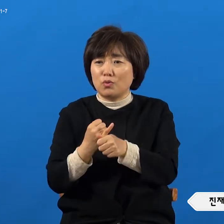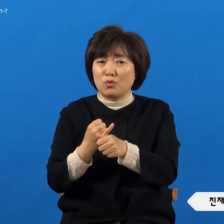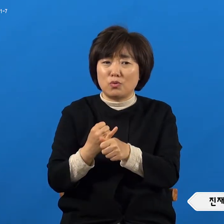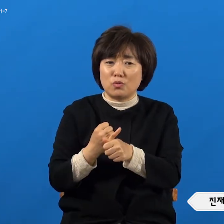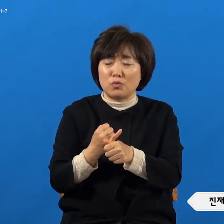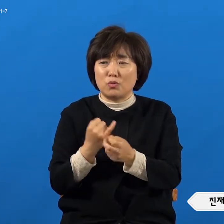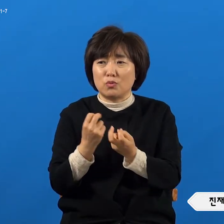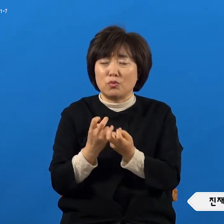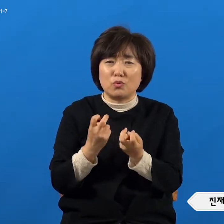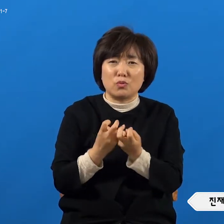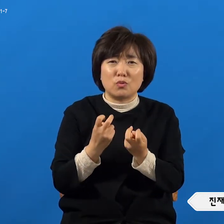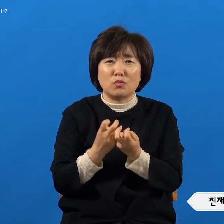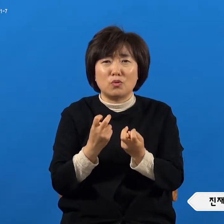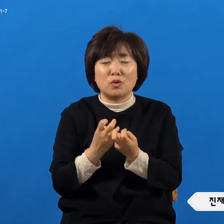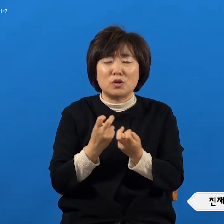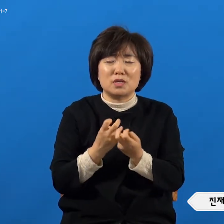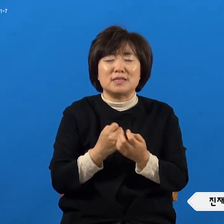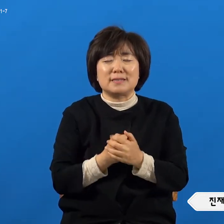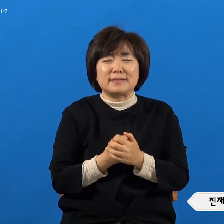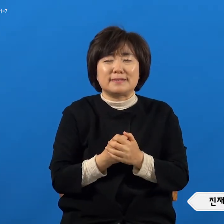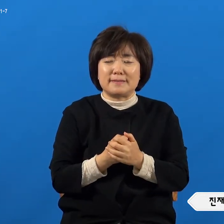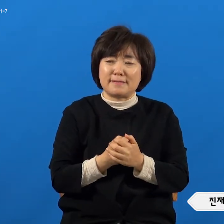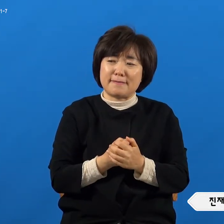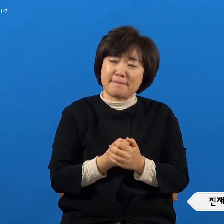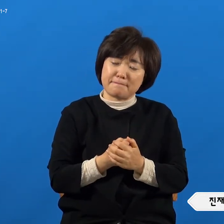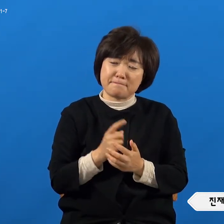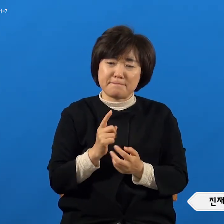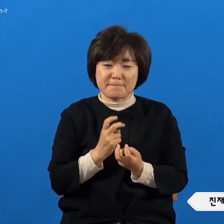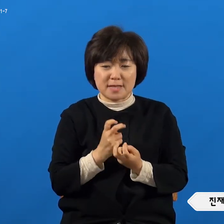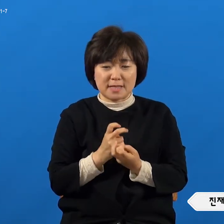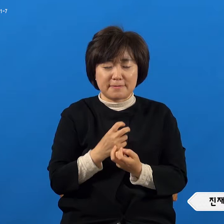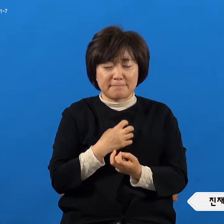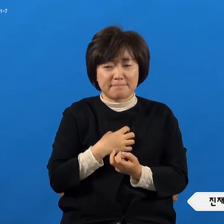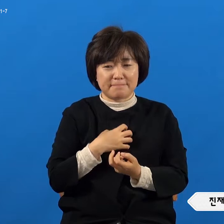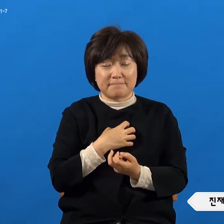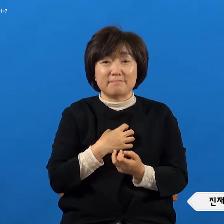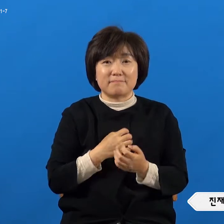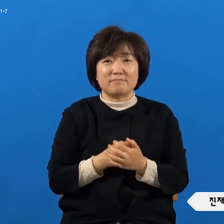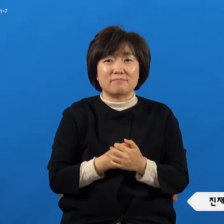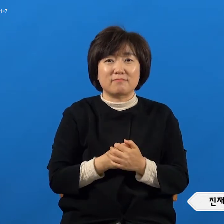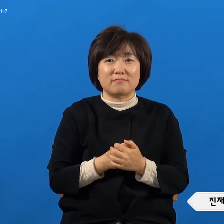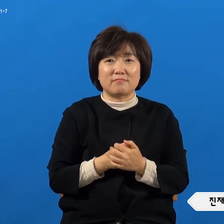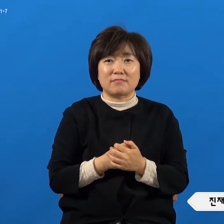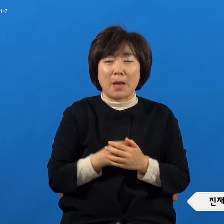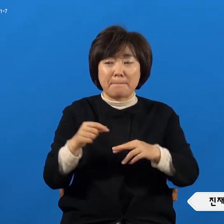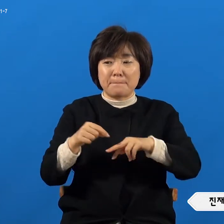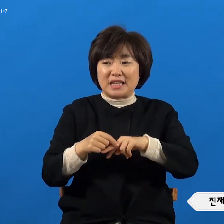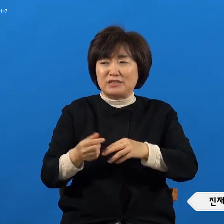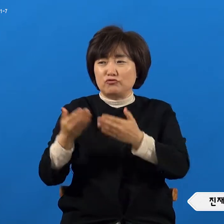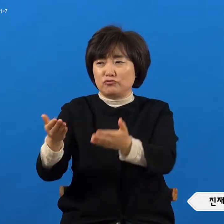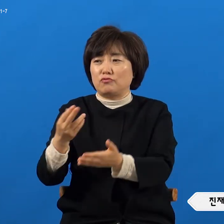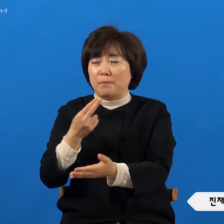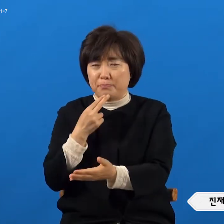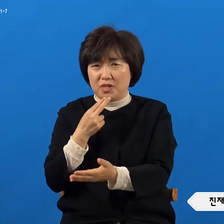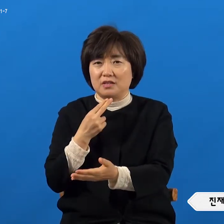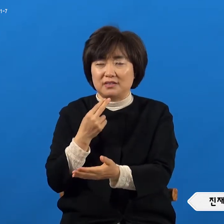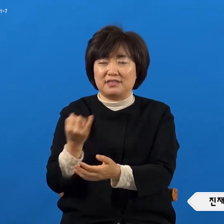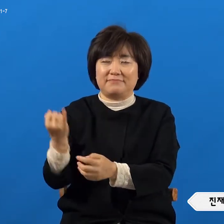예식의 선물을 이름을 지어주면서 대신합니다. 반지도 줄 수 없는